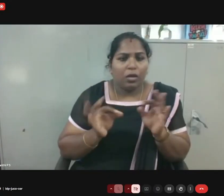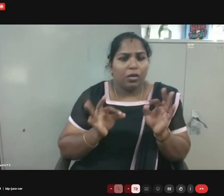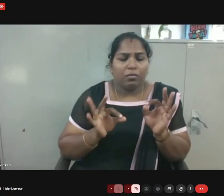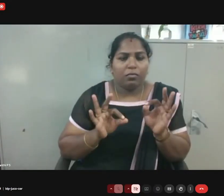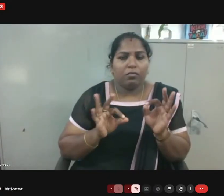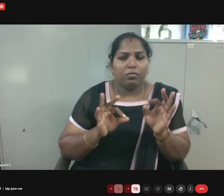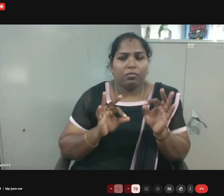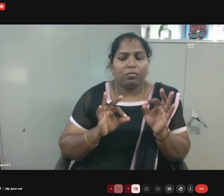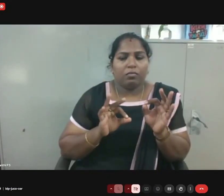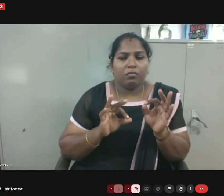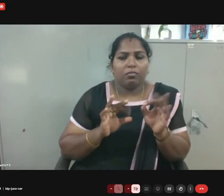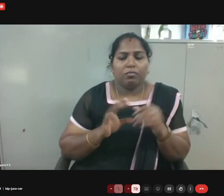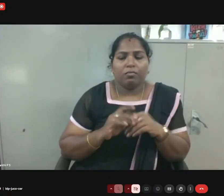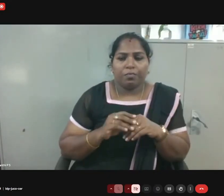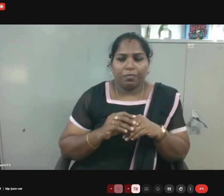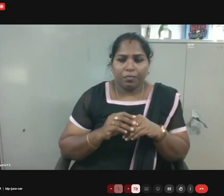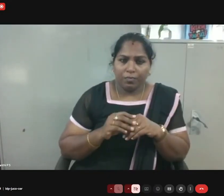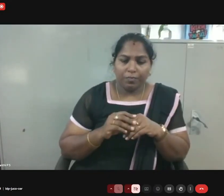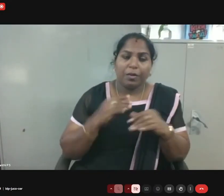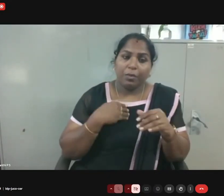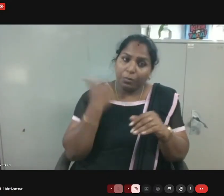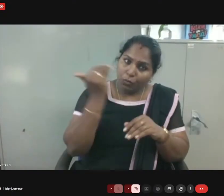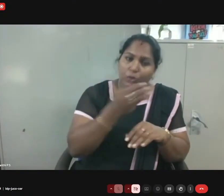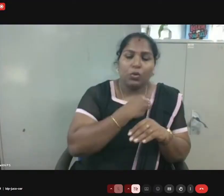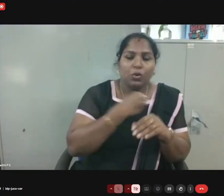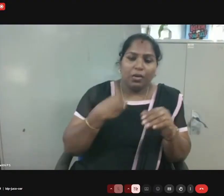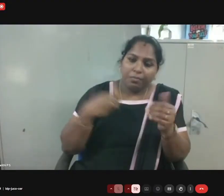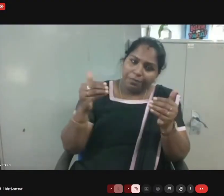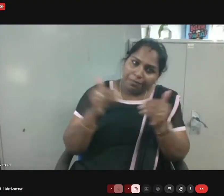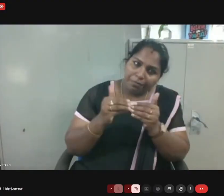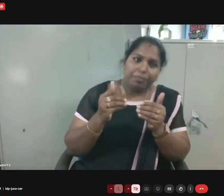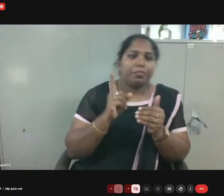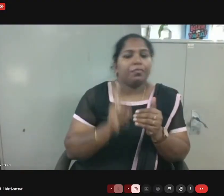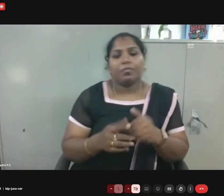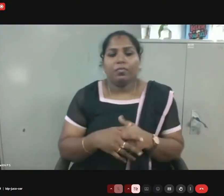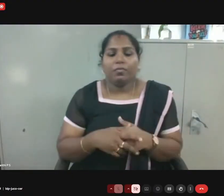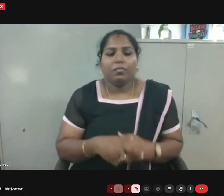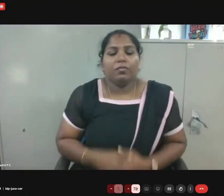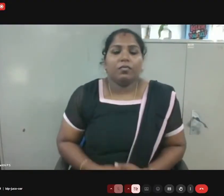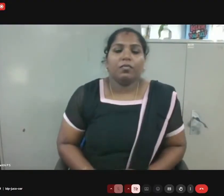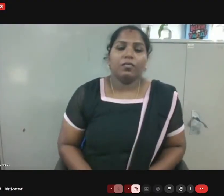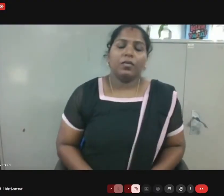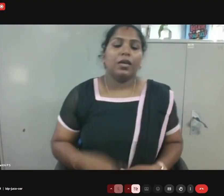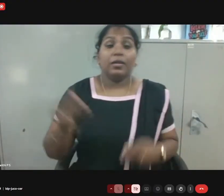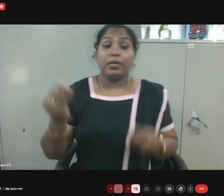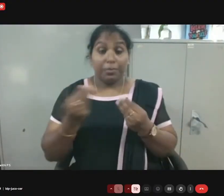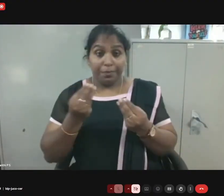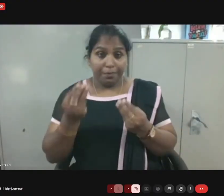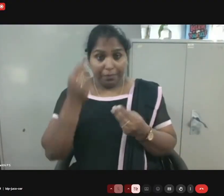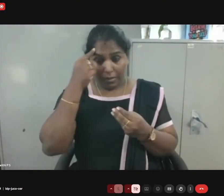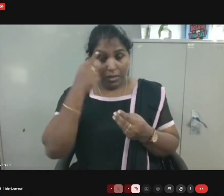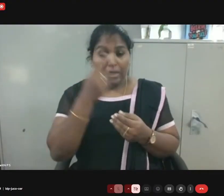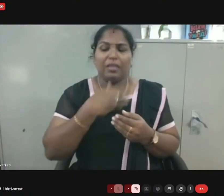അവരെ സമ്മതിച്ചാൽ മാത്രമേ നമുക്ക് അതിനകത്ത് പറ്റുള്ളൂ. പലപ്പോഴും പറ്റുന്നത് നമ്മുടെ ഈ മരുന്നുകൾ കടയിൽ